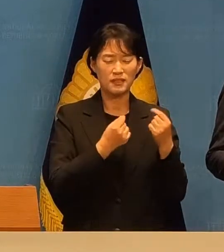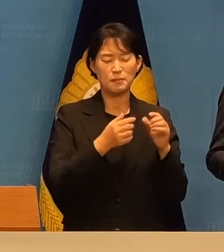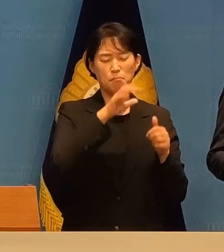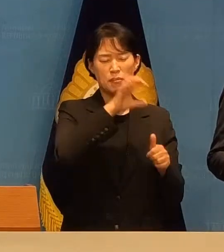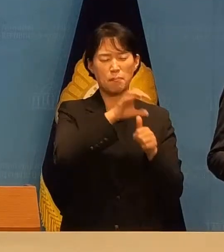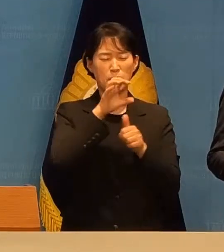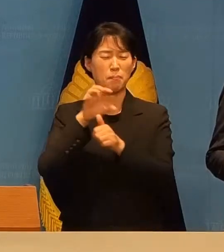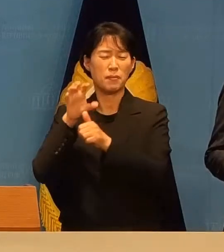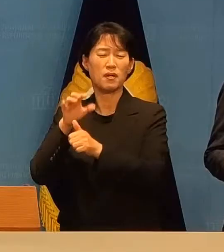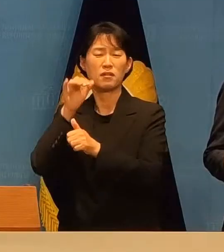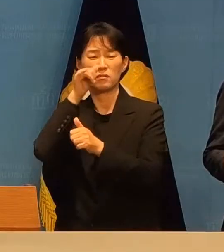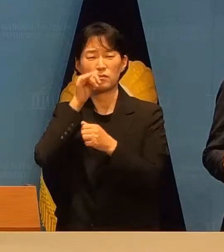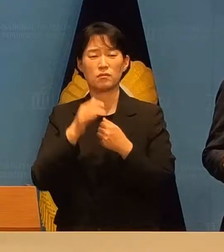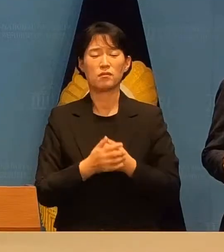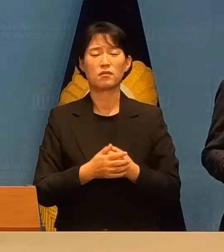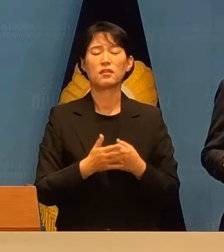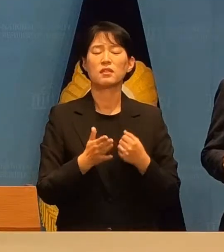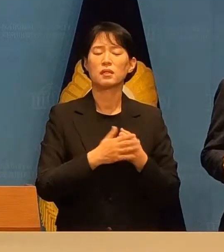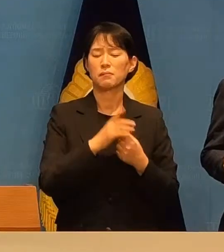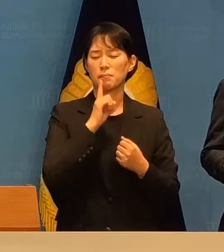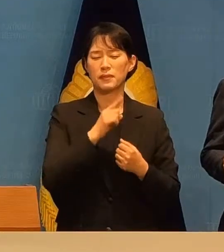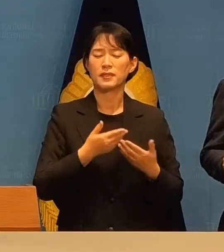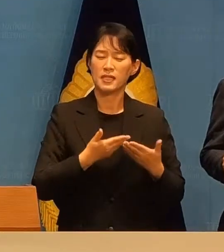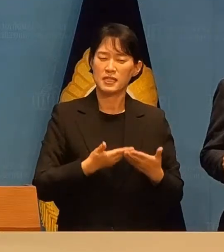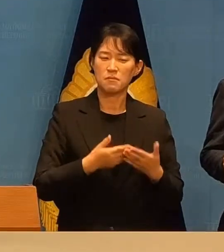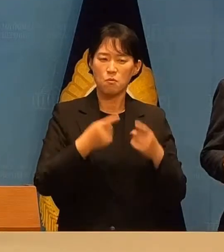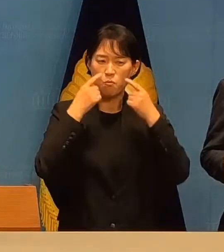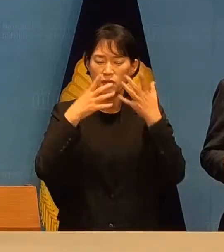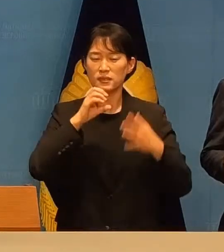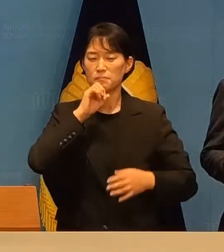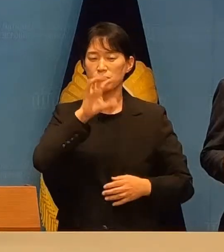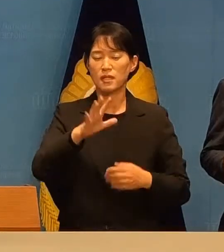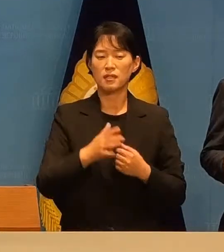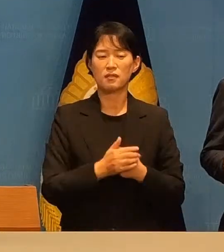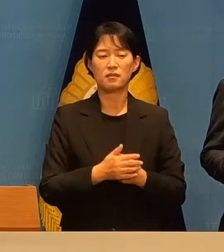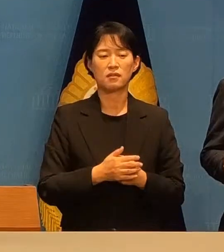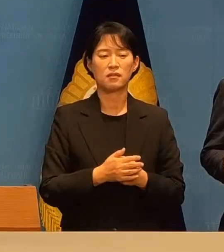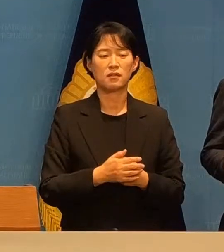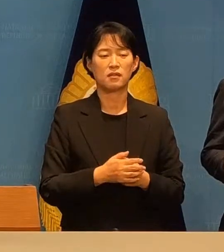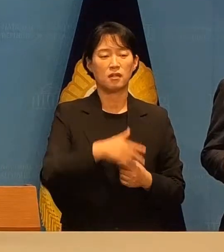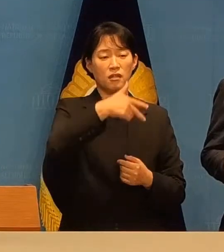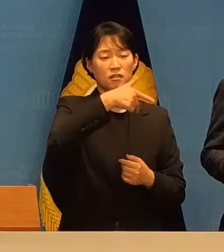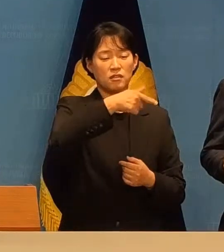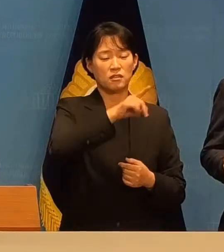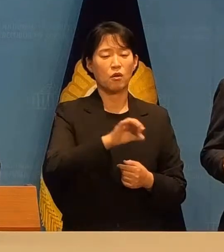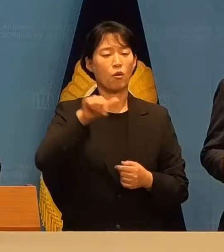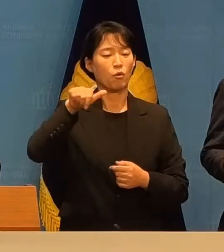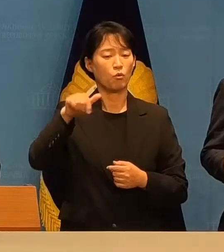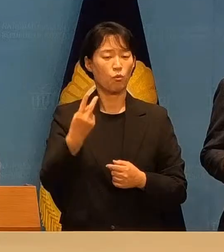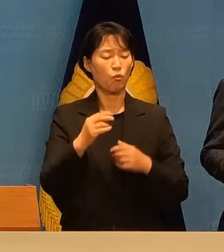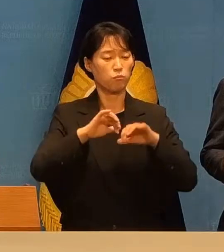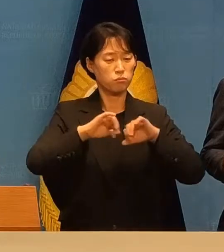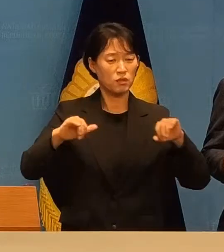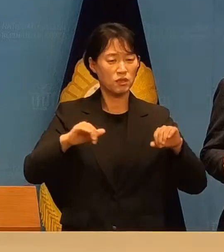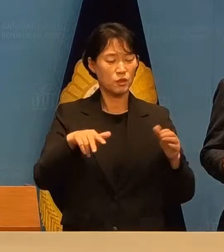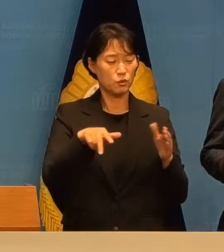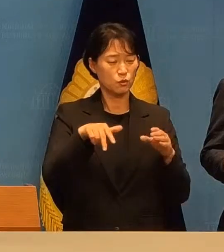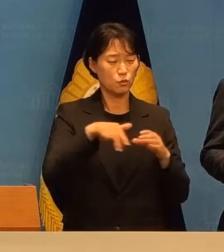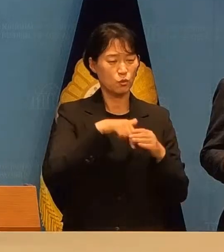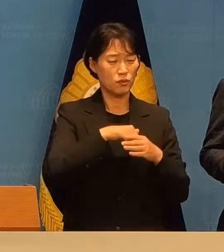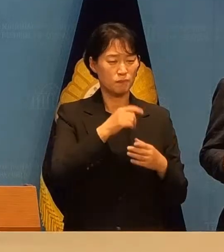제한됩니다. 그래서 우리는 말합니다. 차분하지만 분명하게 종교 분리는 종교를 침묵시키기 위한 원리가